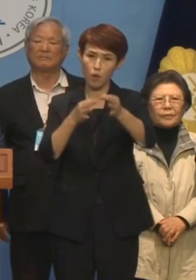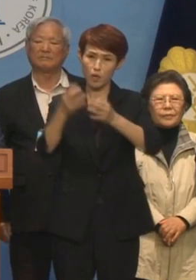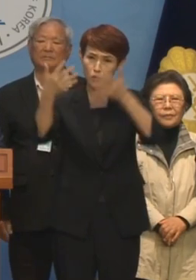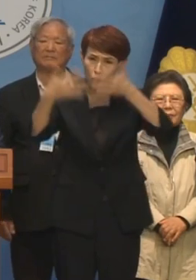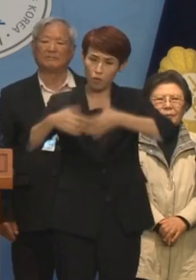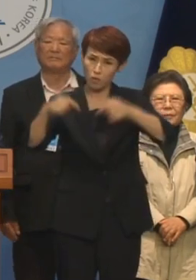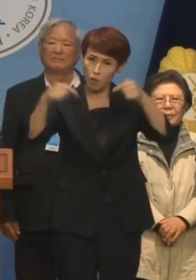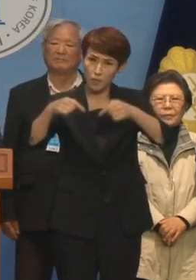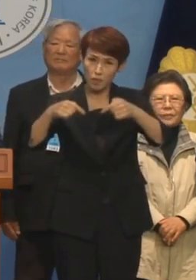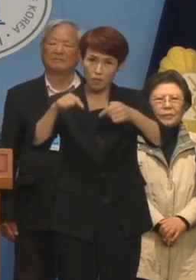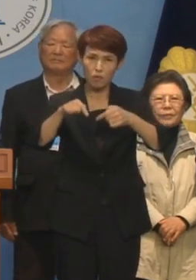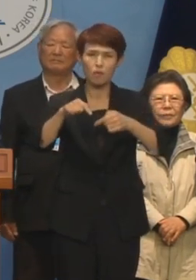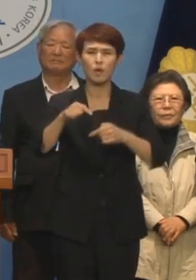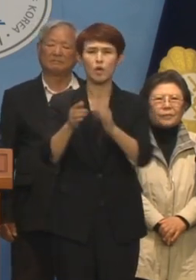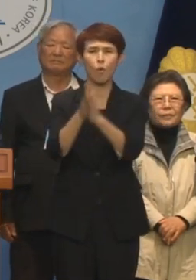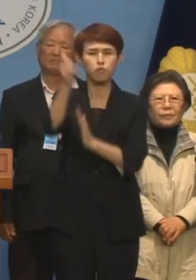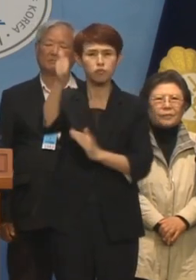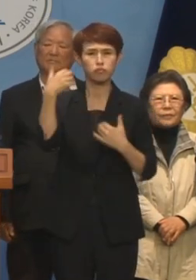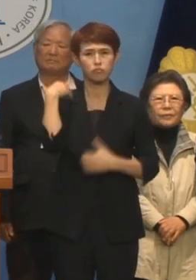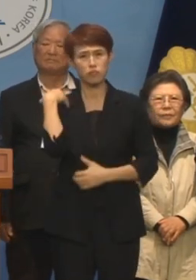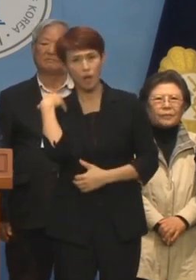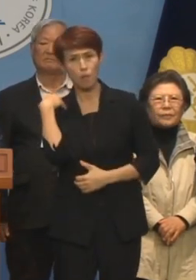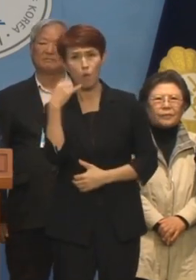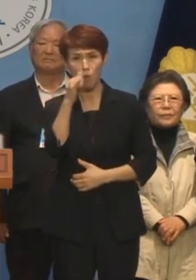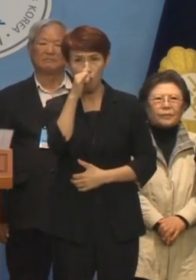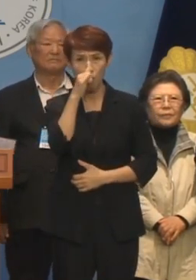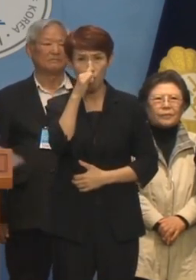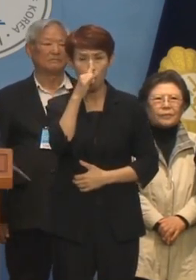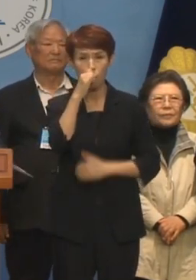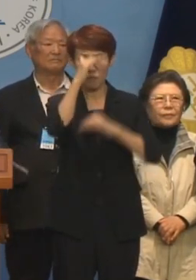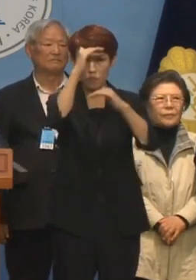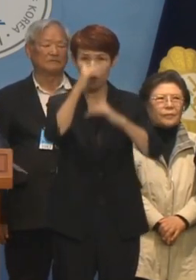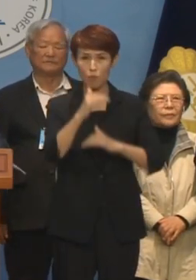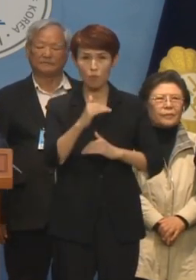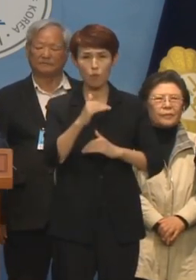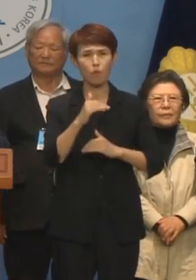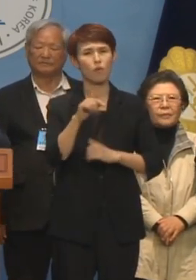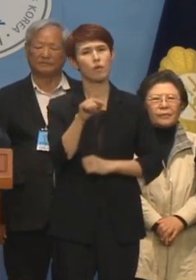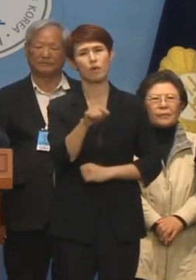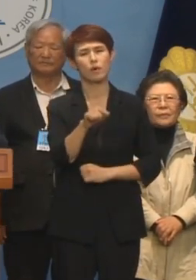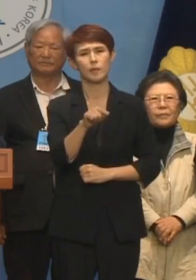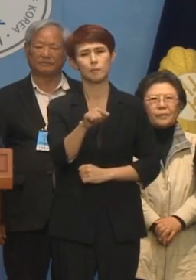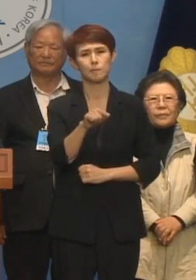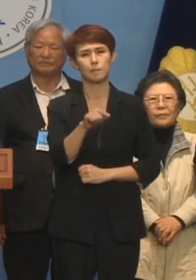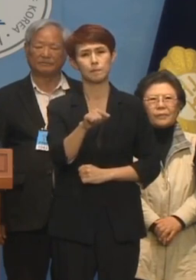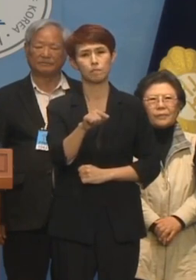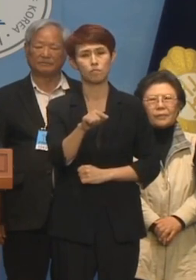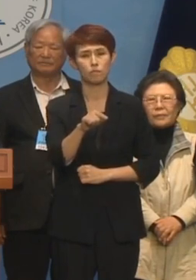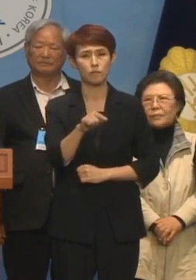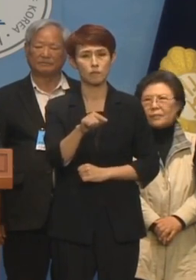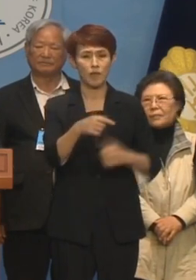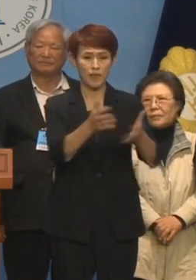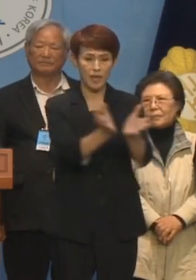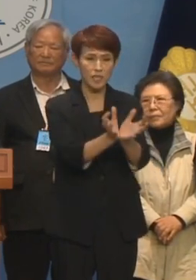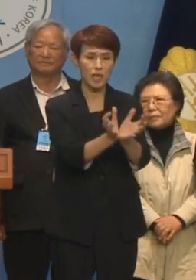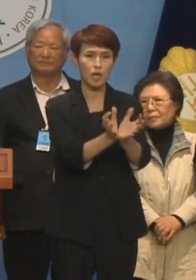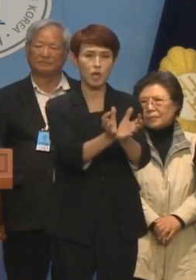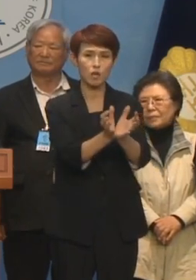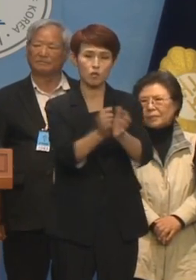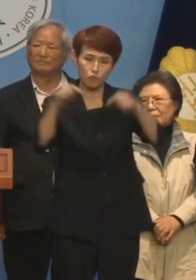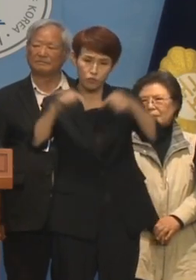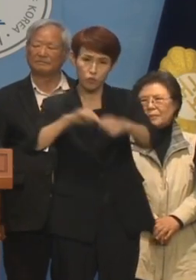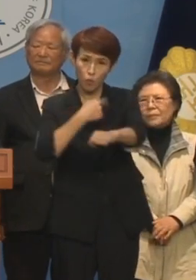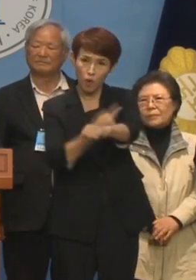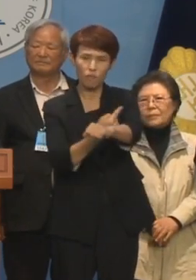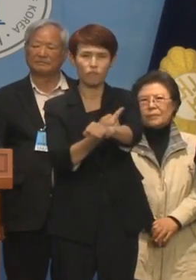요청이 가맹본부의 부담으로 작용될 수 있다는 지적에 단체 구성 요건을 시행령에